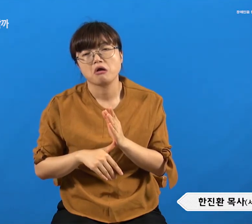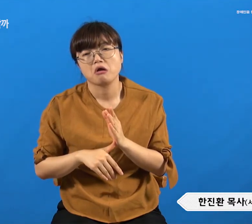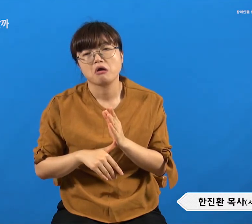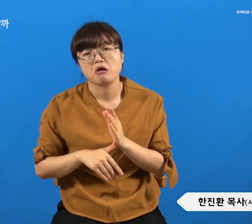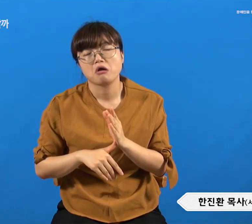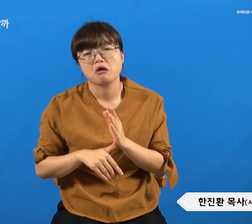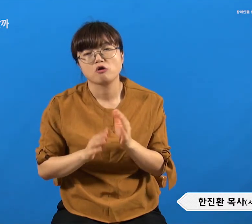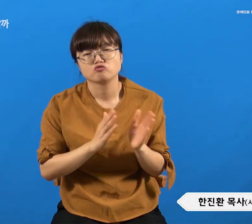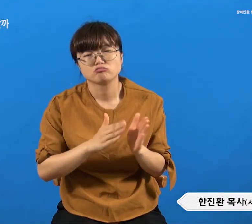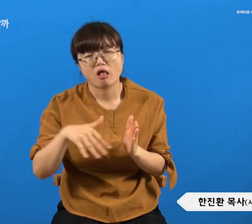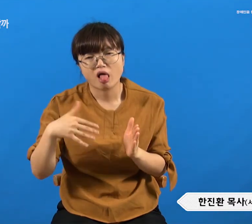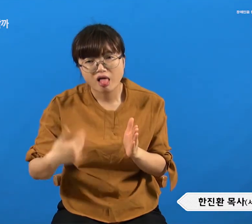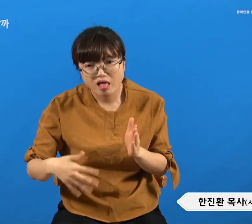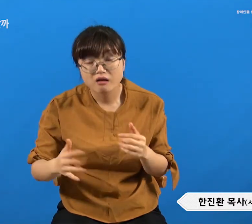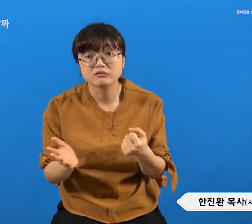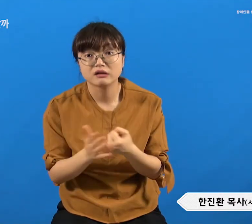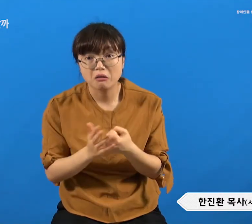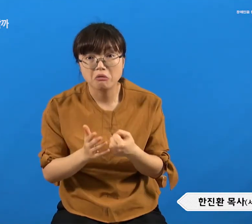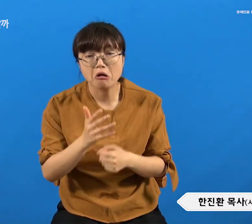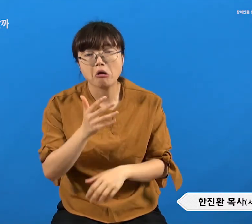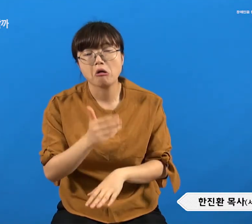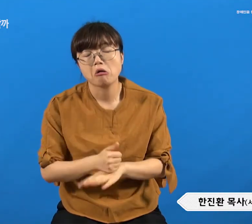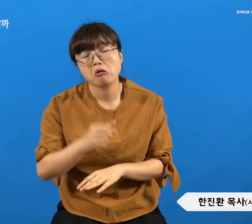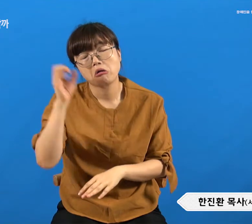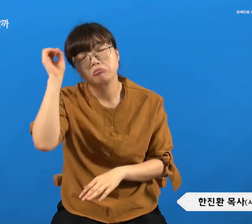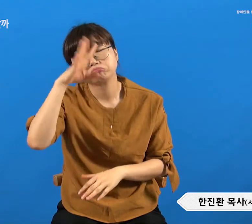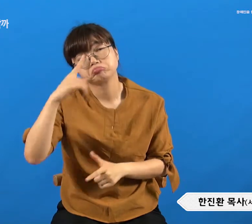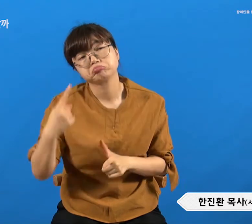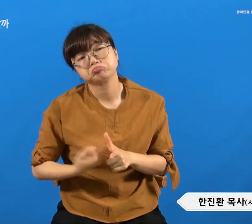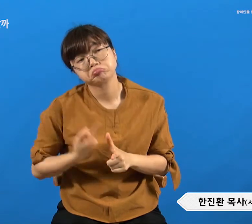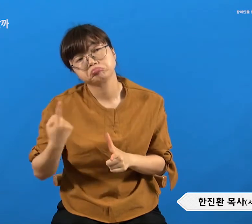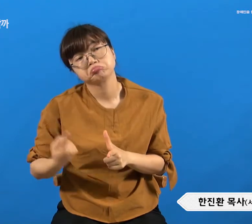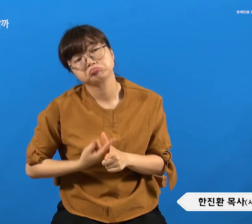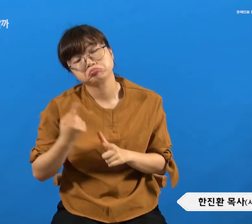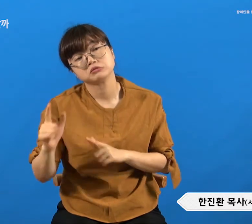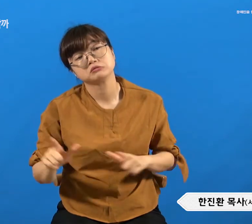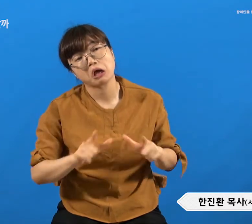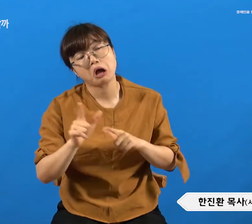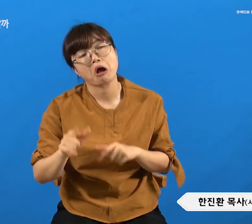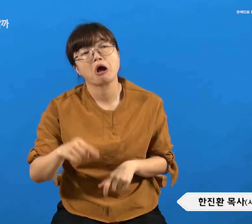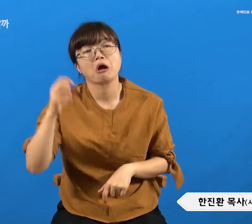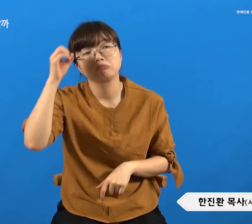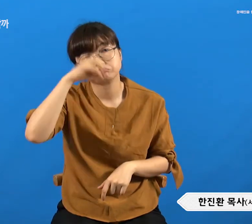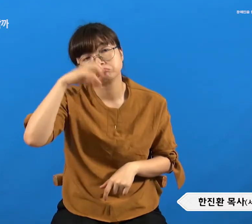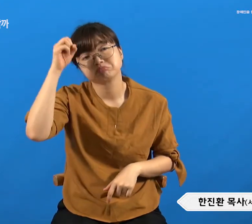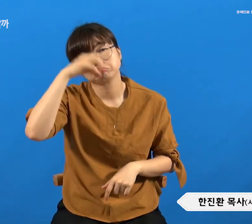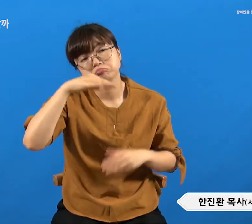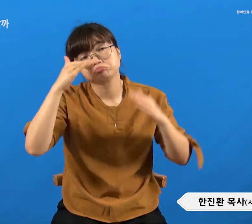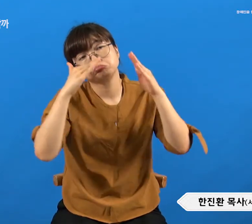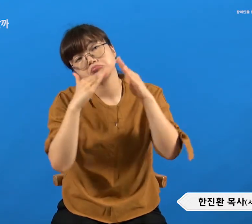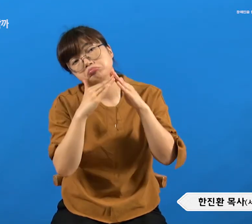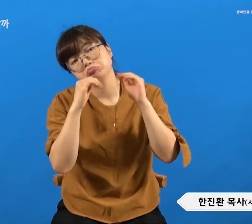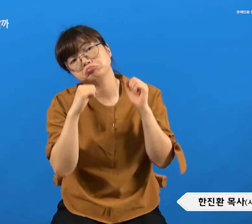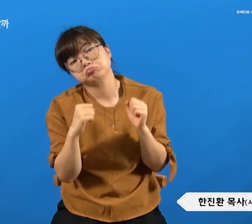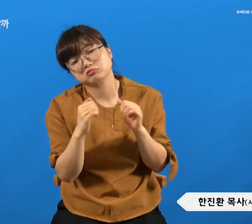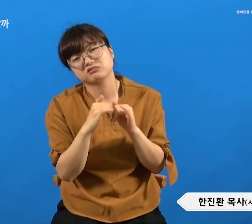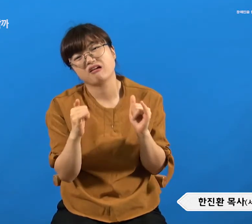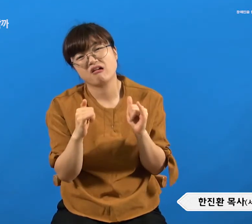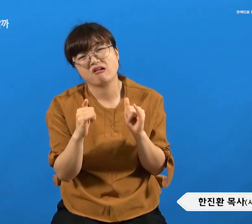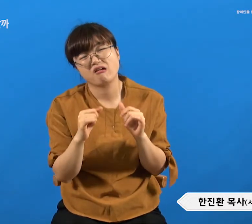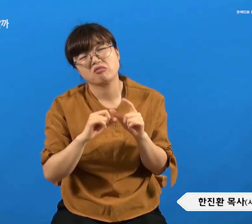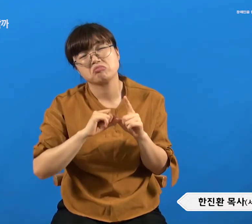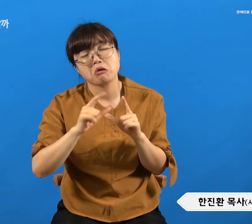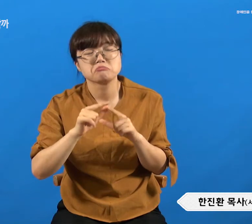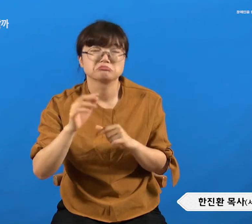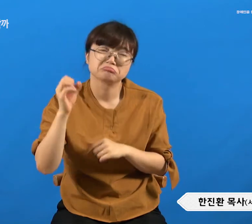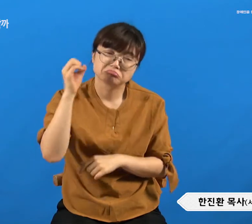살까 제대로 준비가 안 되어서 그냥 무료하게 보내는 사람, 흐지부지 보내는 사람 물어보면